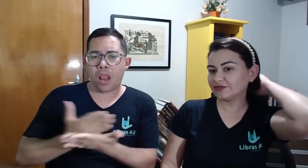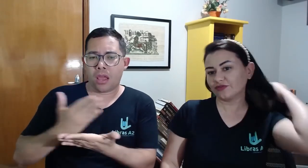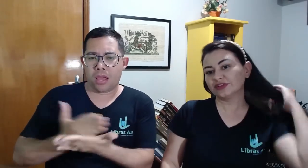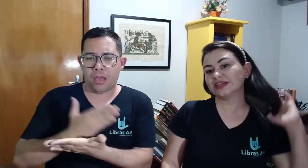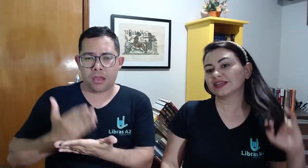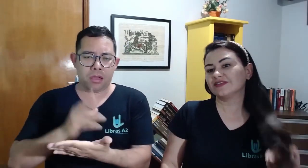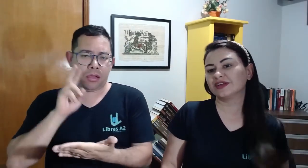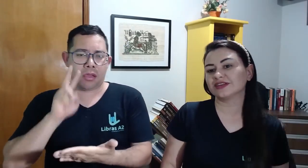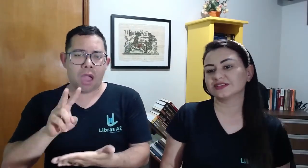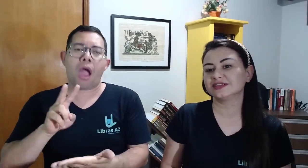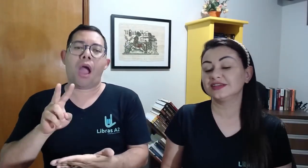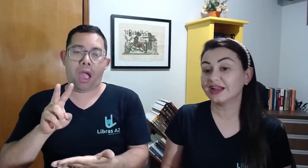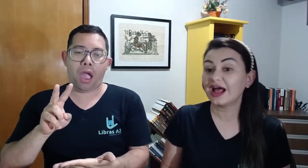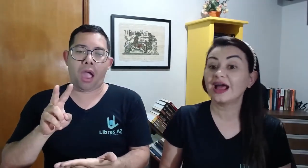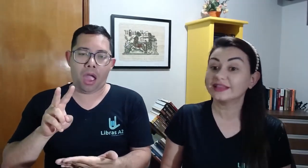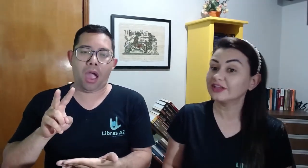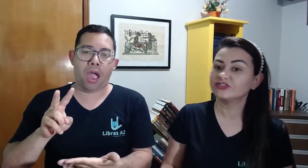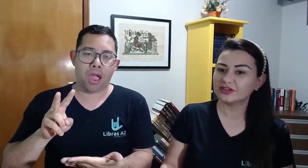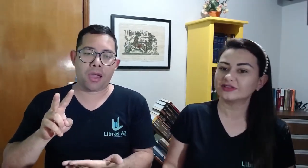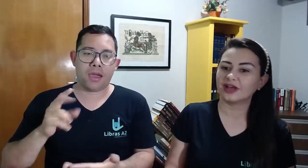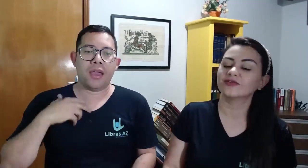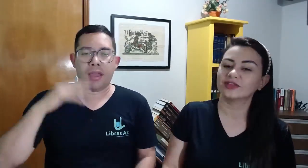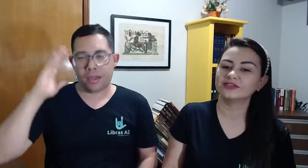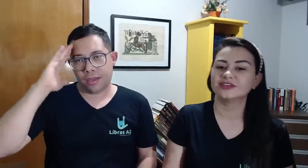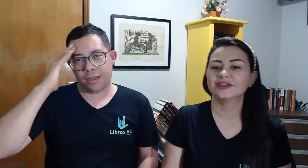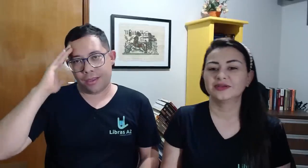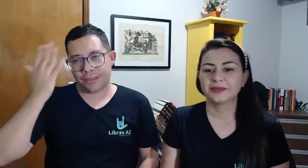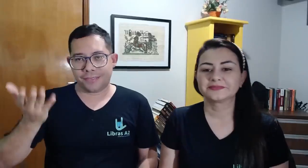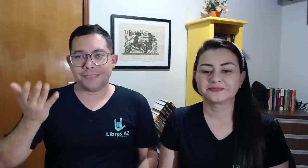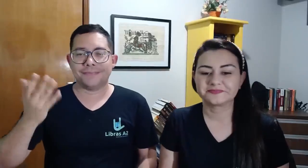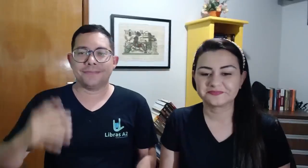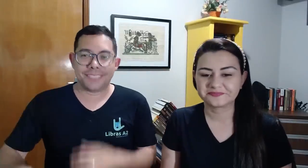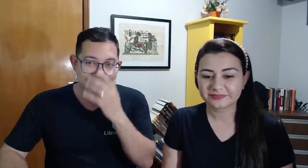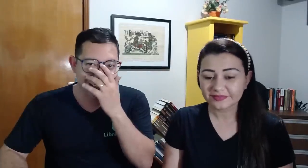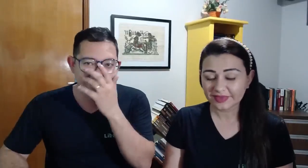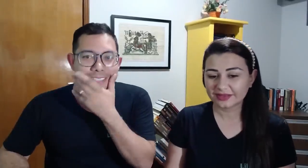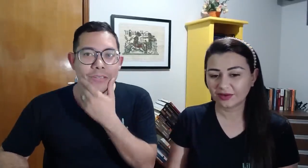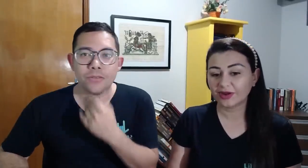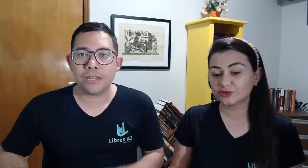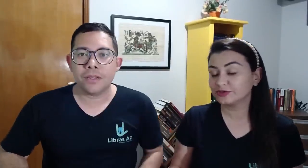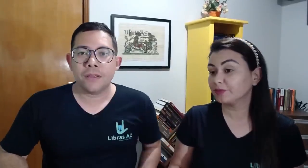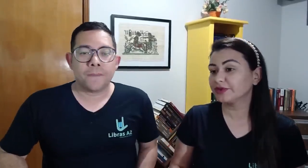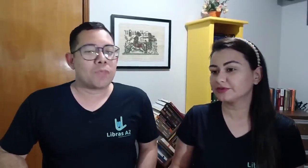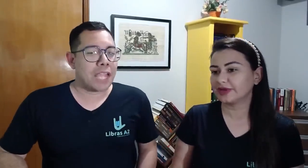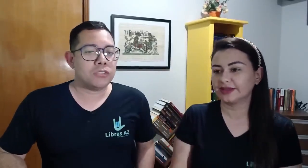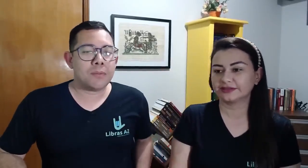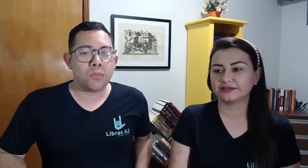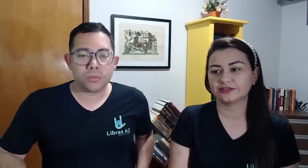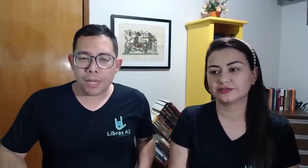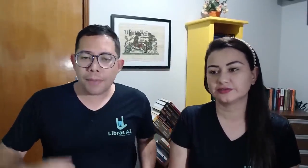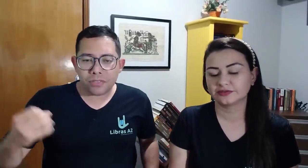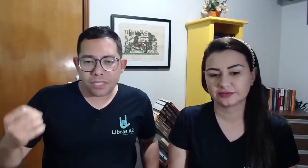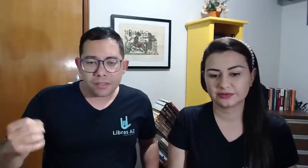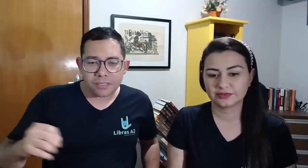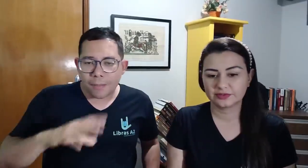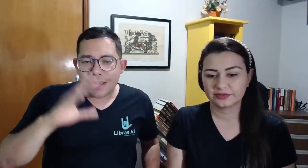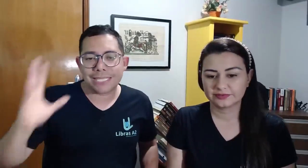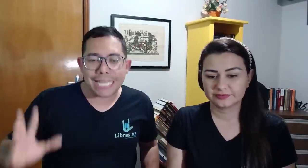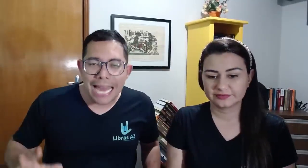foi descrevendo assim e ele, entendi. É isso aí. Então ajuda muito, né? Ajuda muito, né? Para você deixar mais claro,